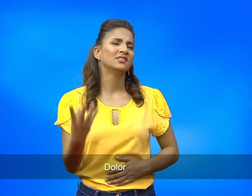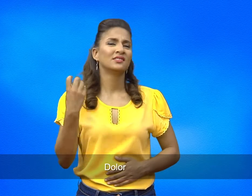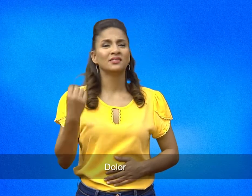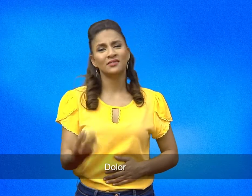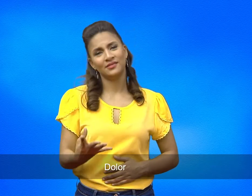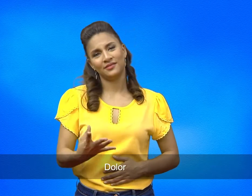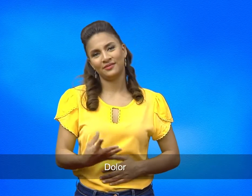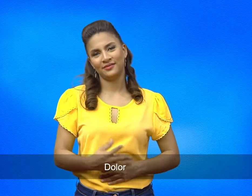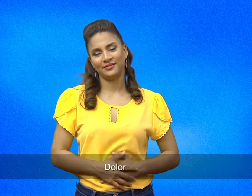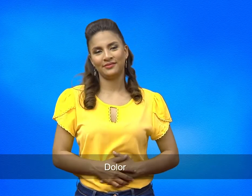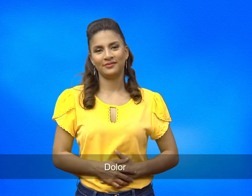dolor